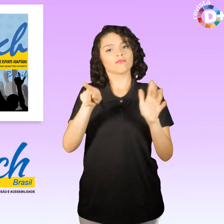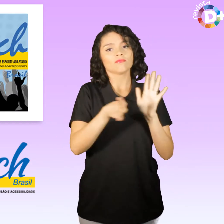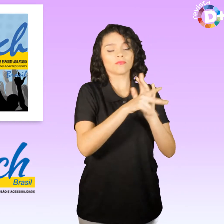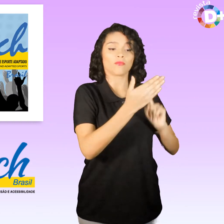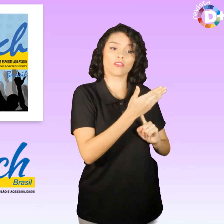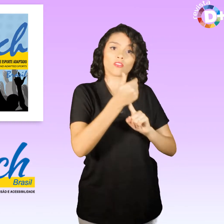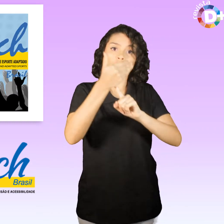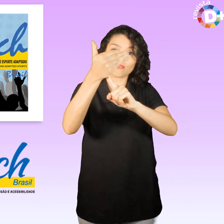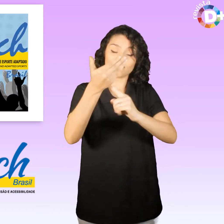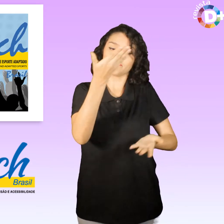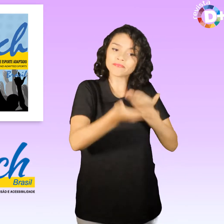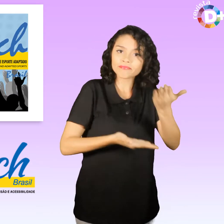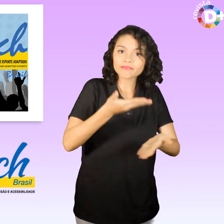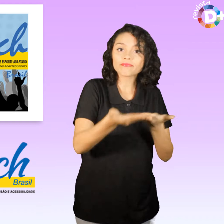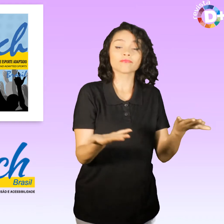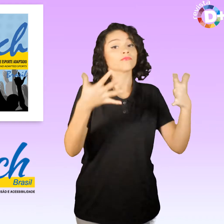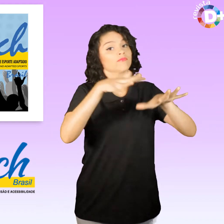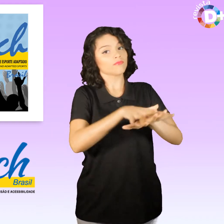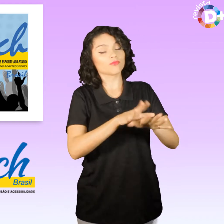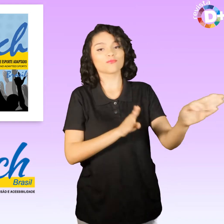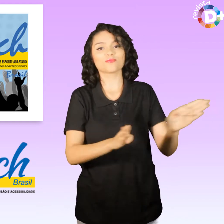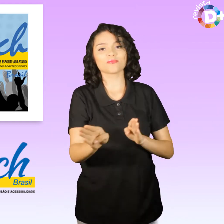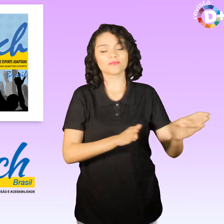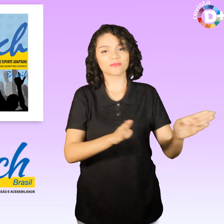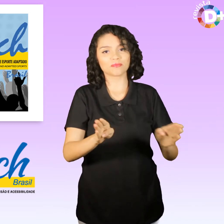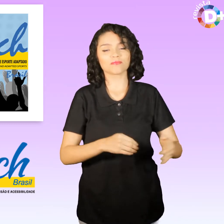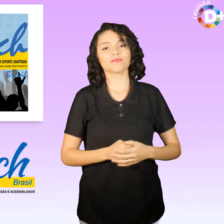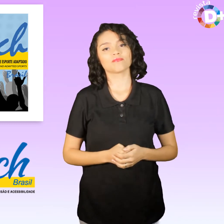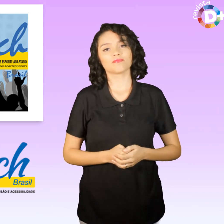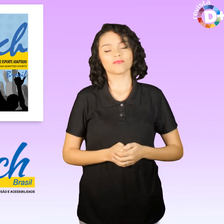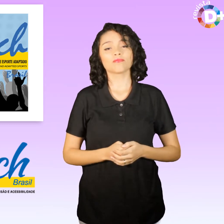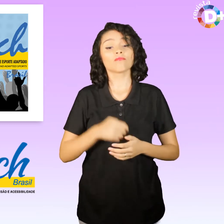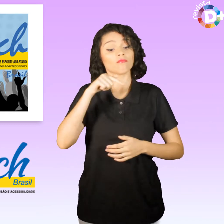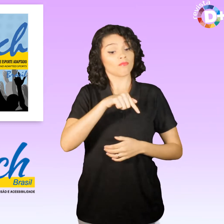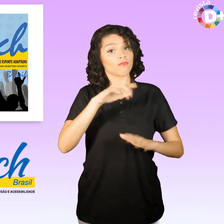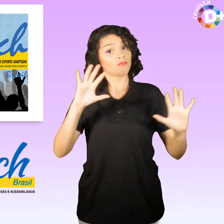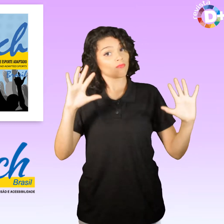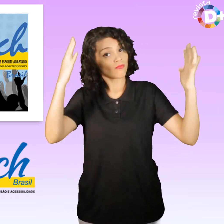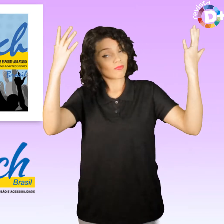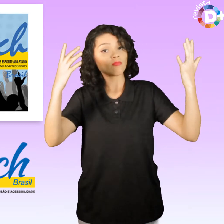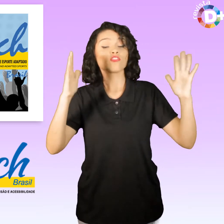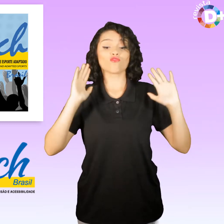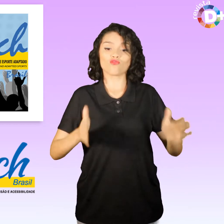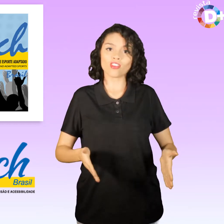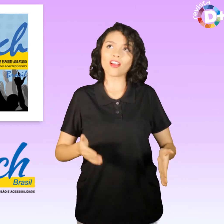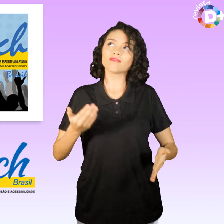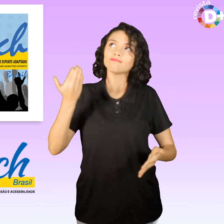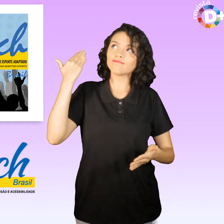em Reabilitação, Inclusão e Acessibilidade. O evento, que completará 15